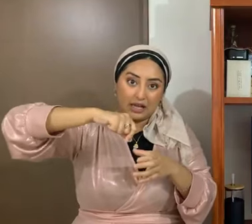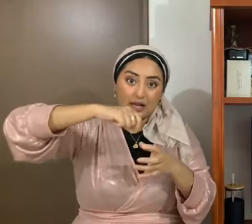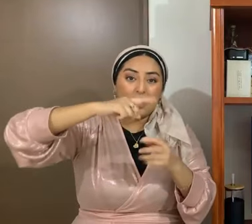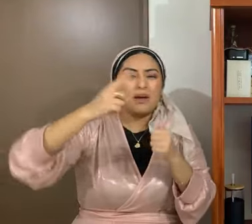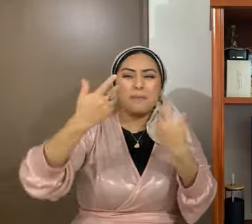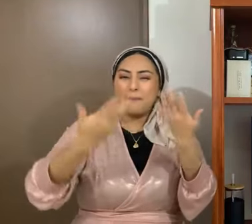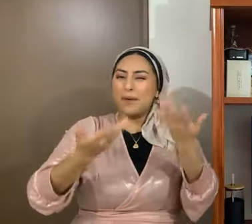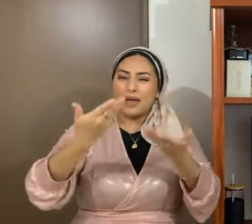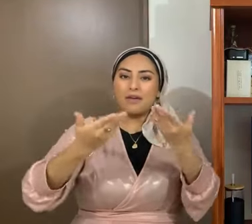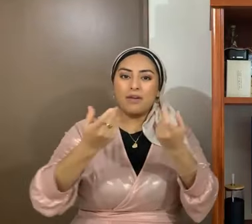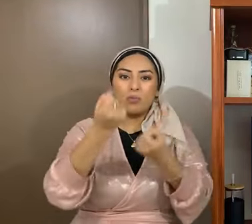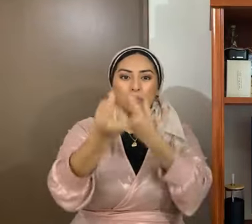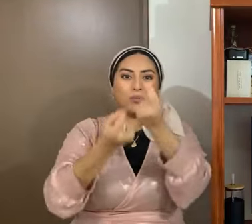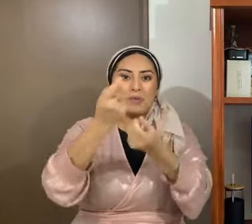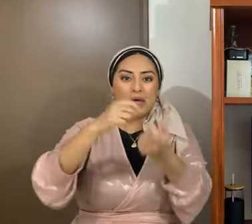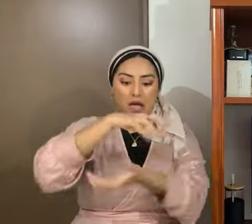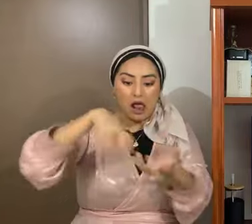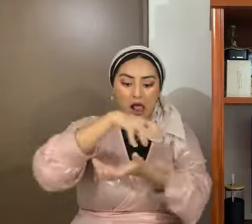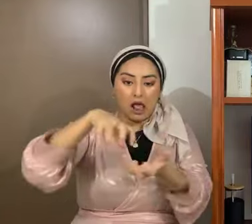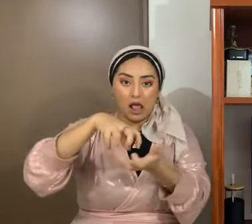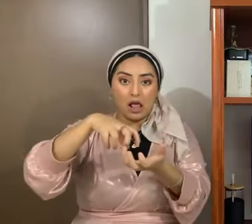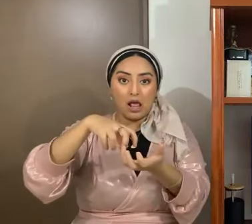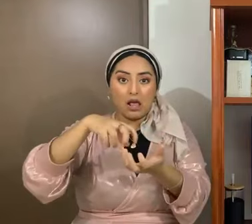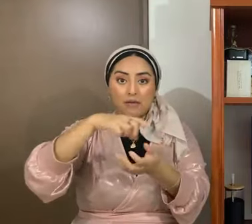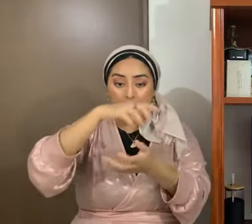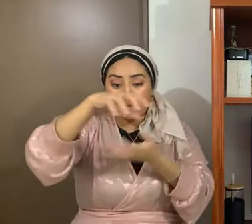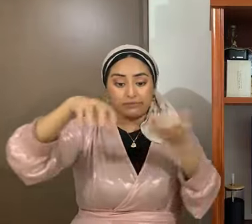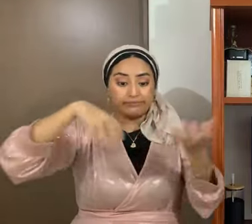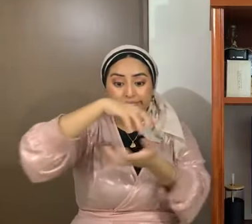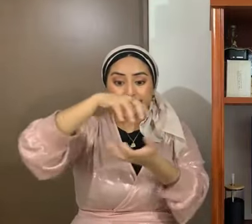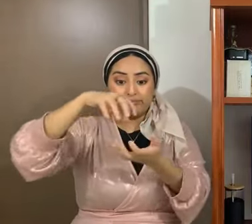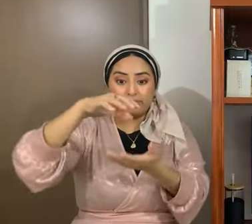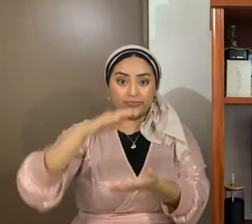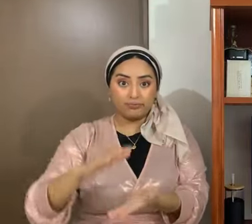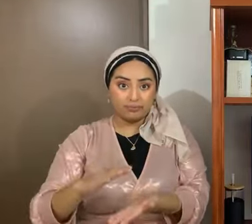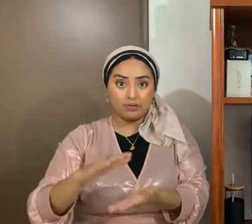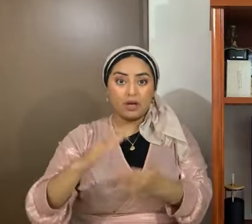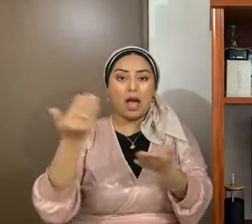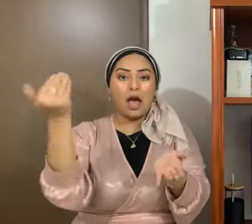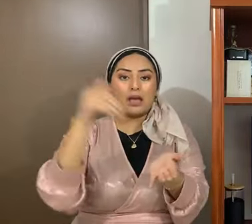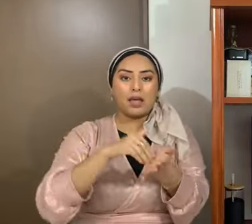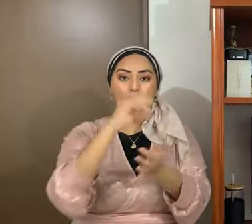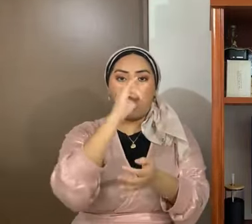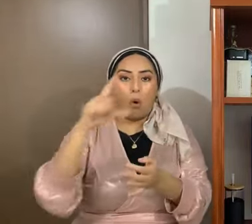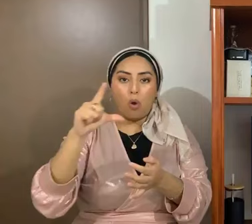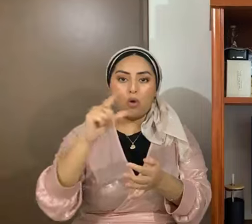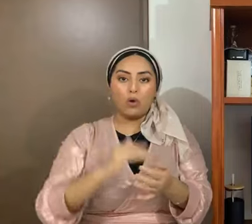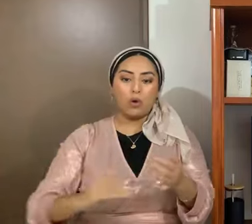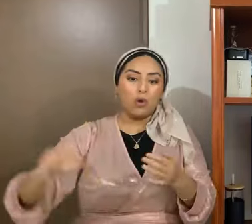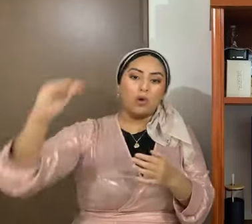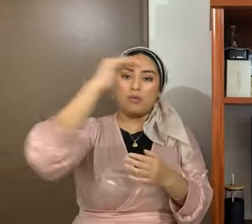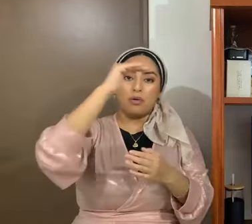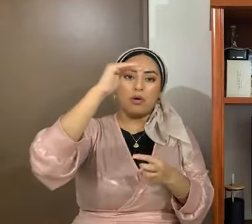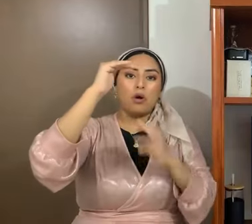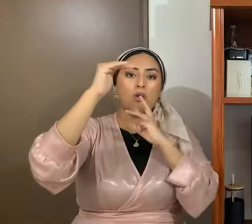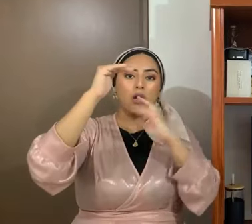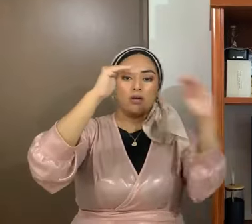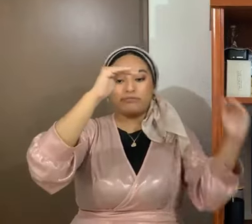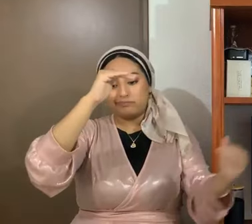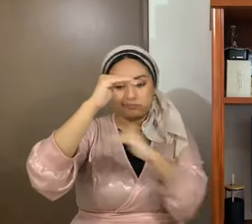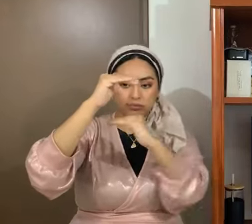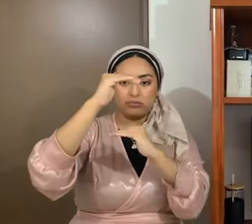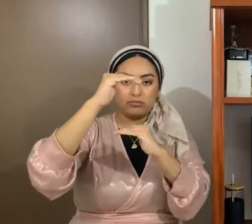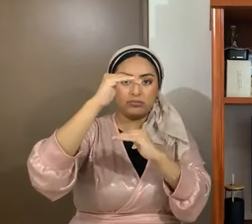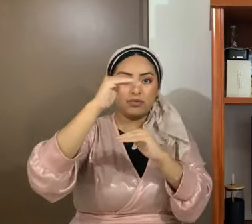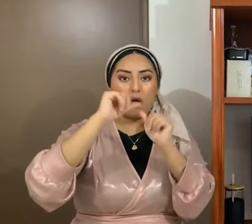se van a hacer muchas burbujitas, pero si lo dejamos descansar, nuevamente el aceite se va a separar y va a irse a la